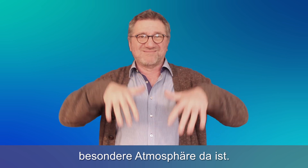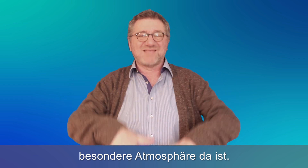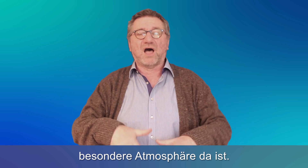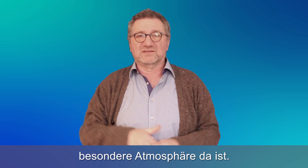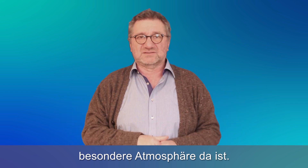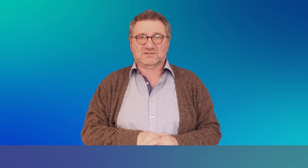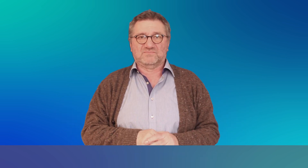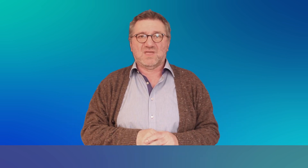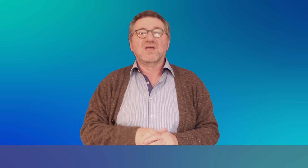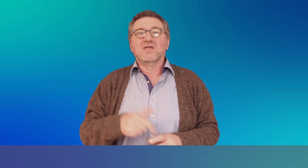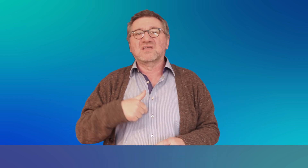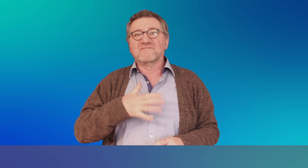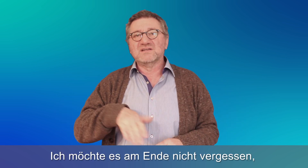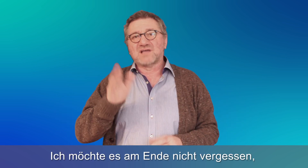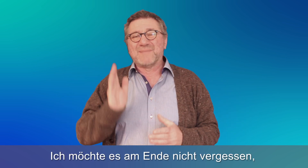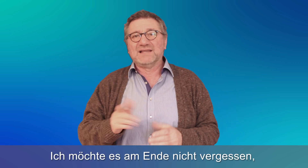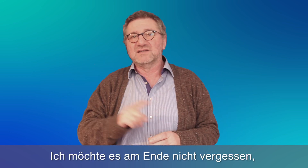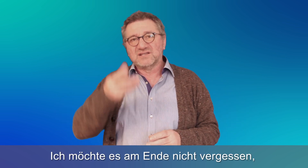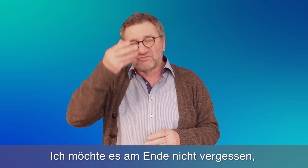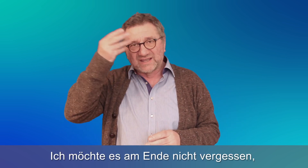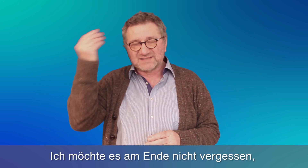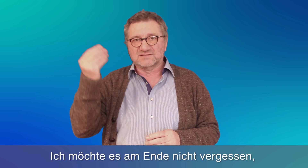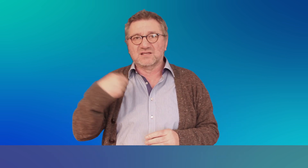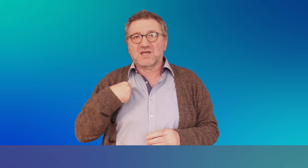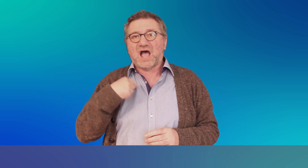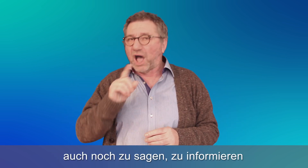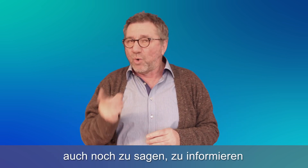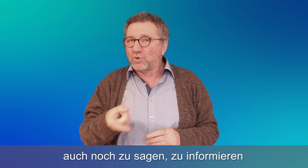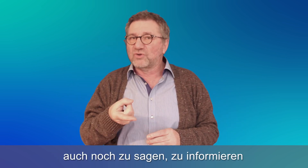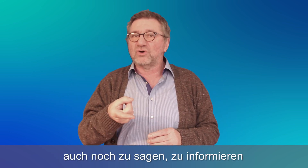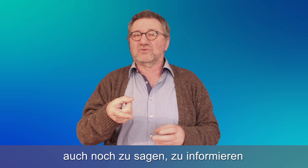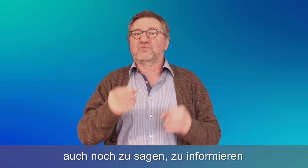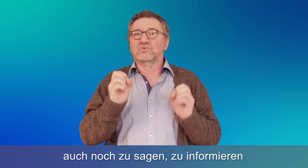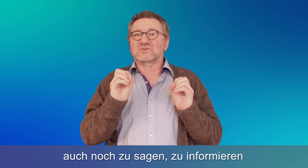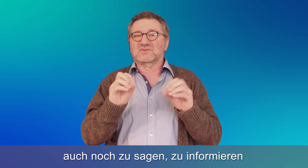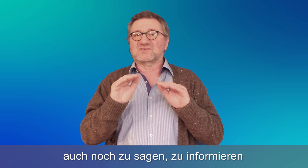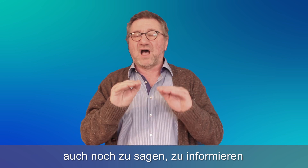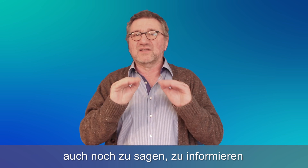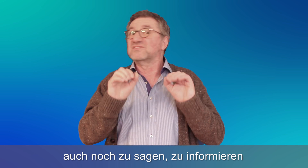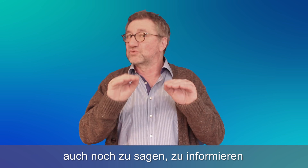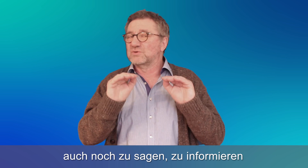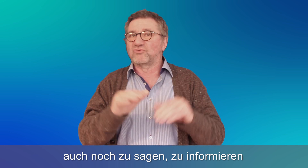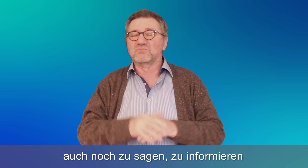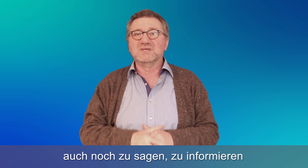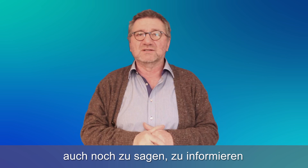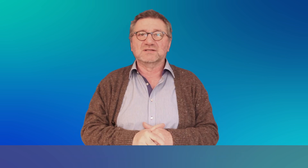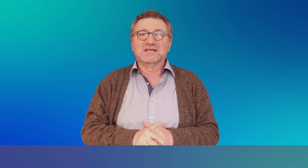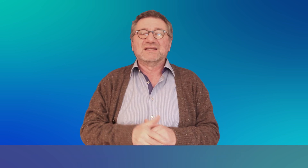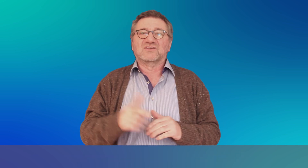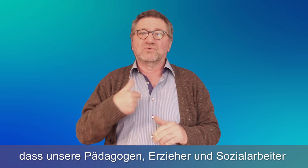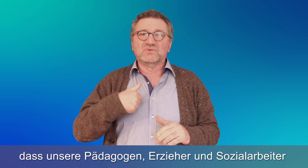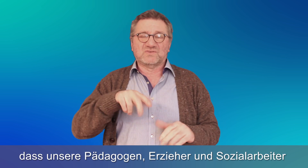Atmosphäre da ist. Ich will es am Ende nicht vergessen, auch noch zu sagen, Sie zu